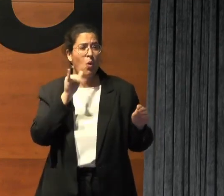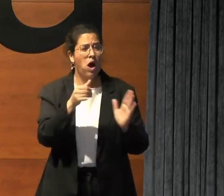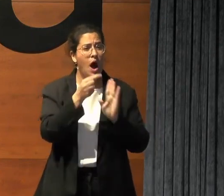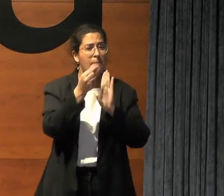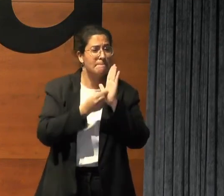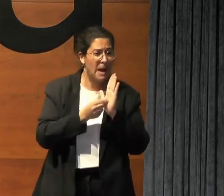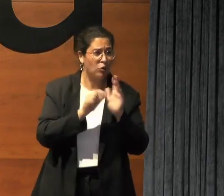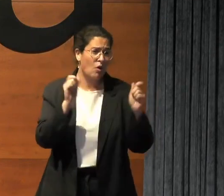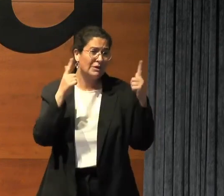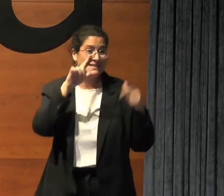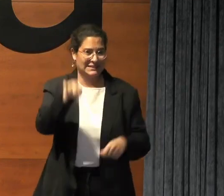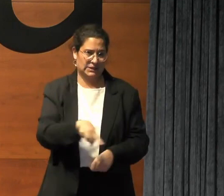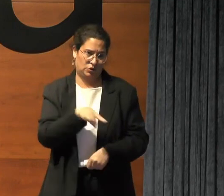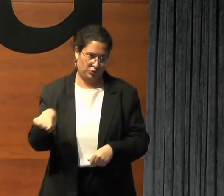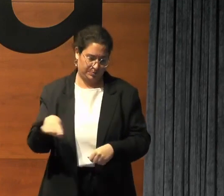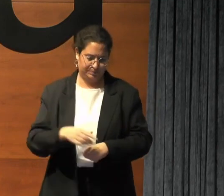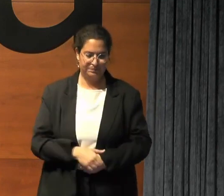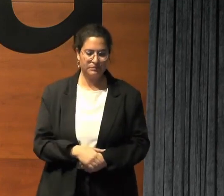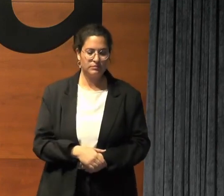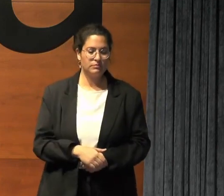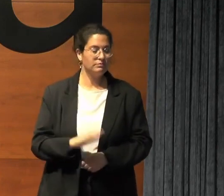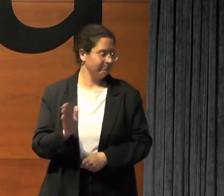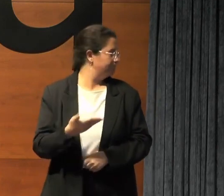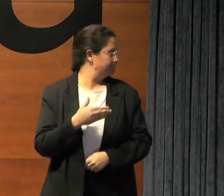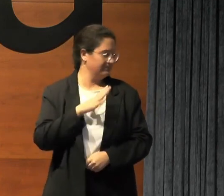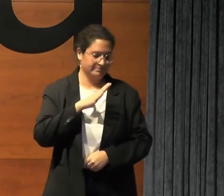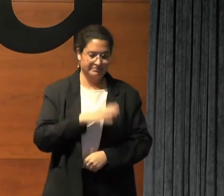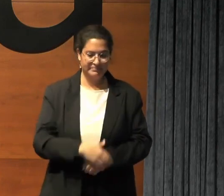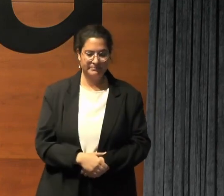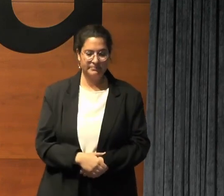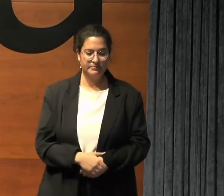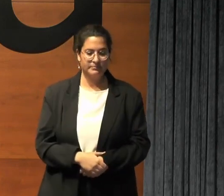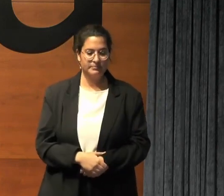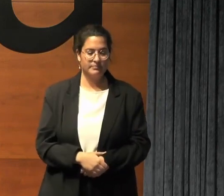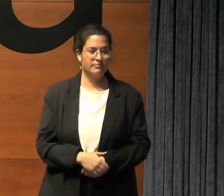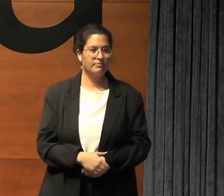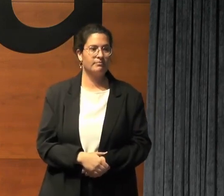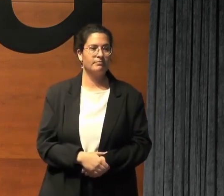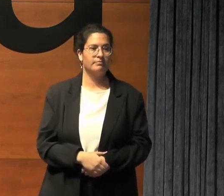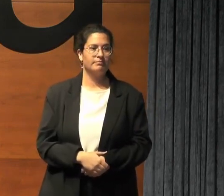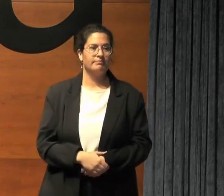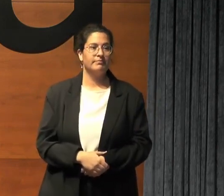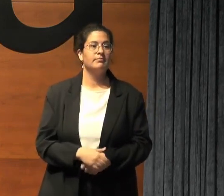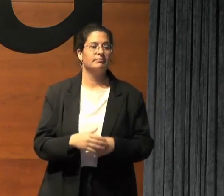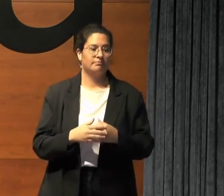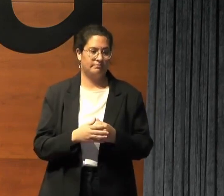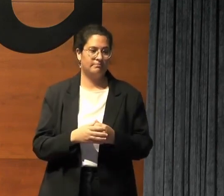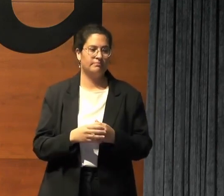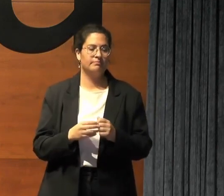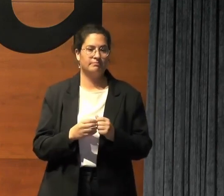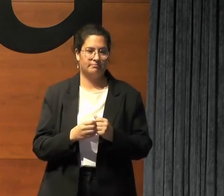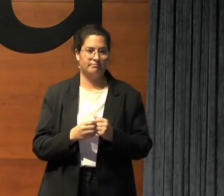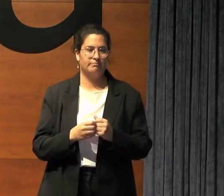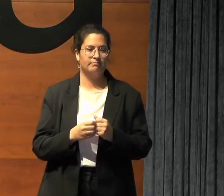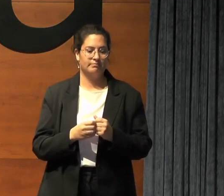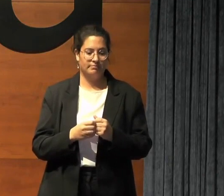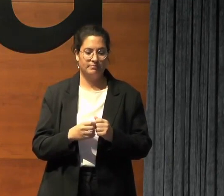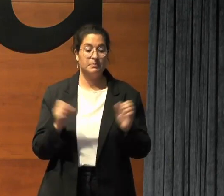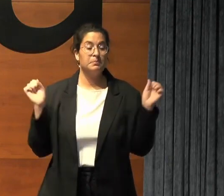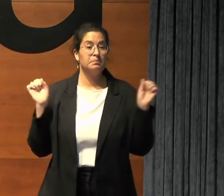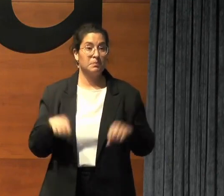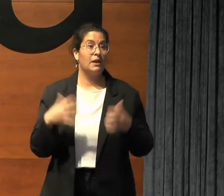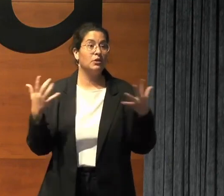resuelven esas demandas, y luego averiguar si se cuenta o no con pautas genéricas para atender